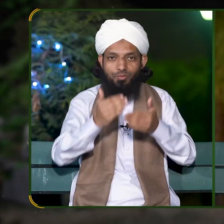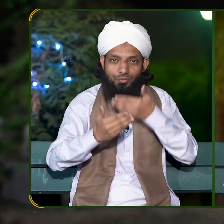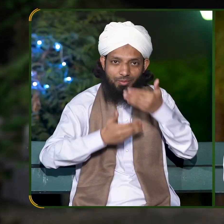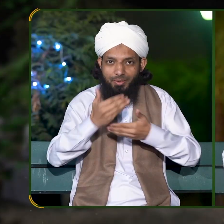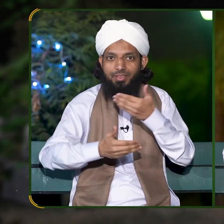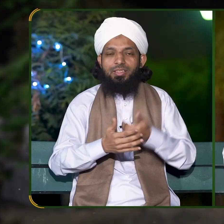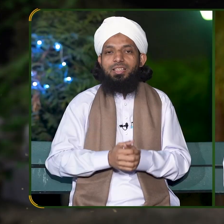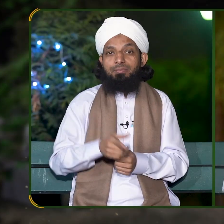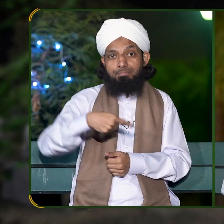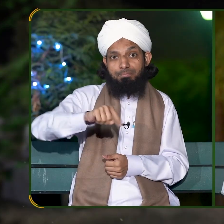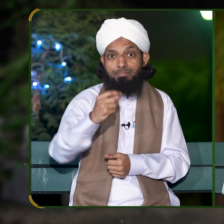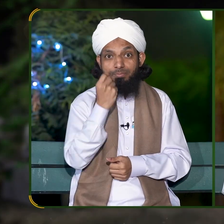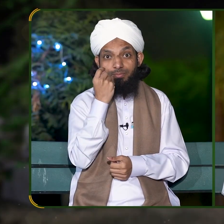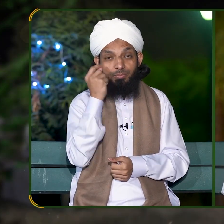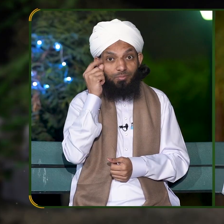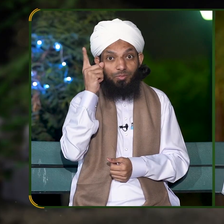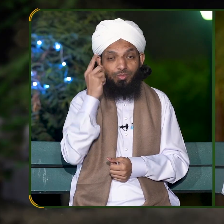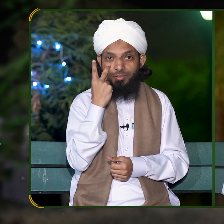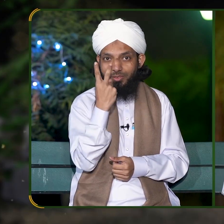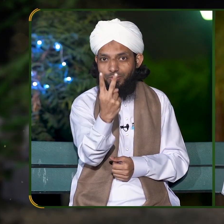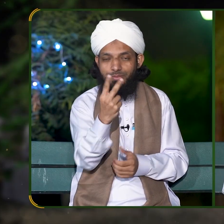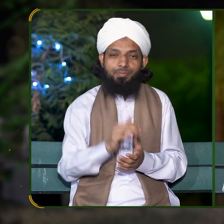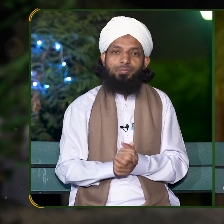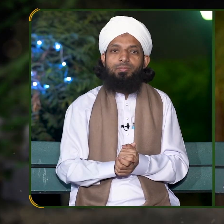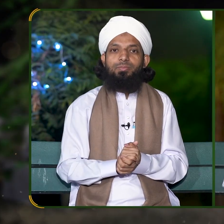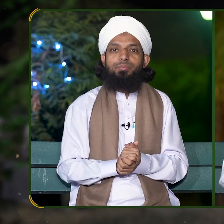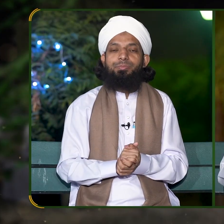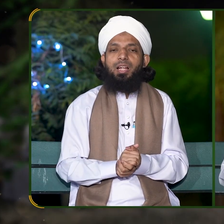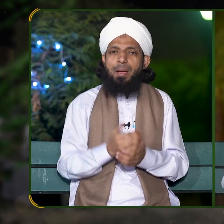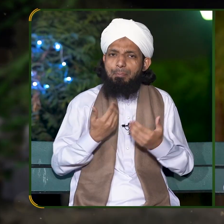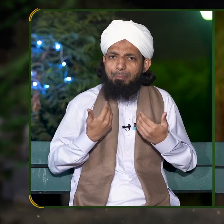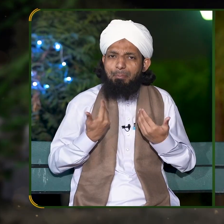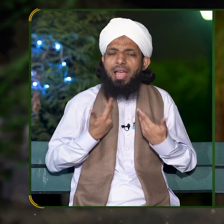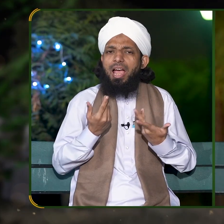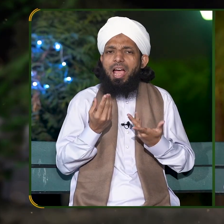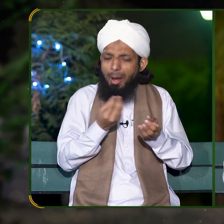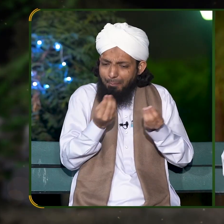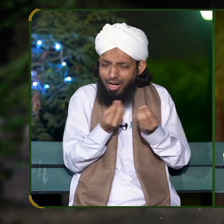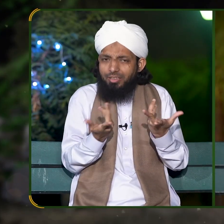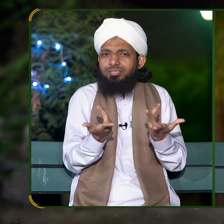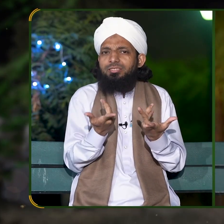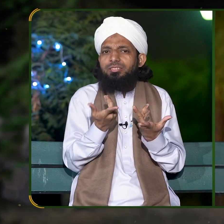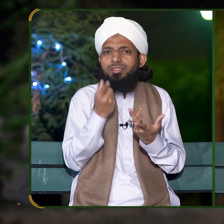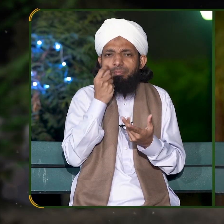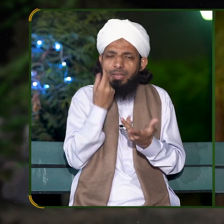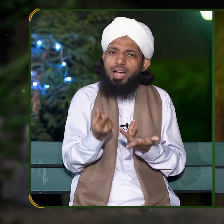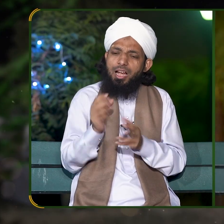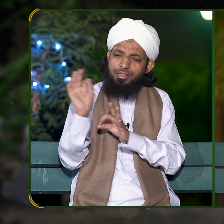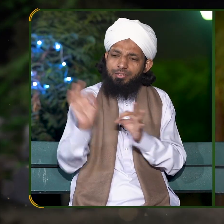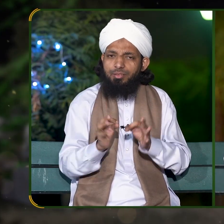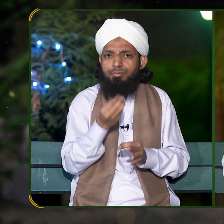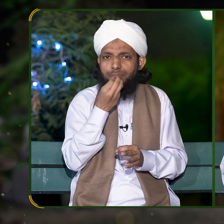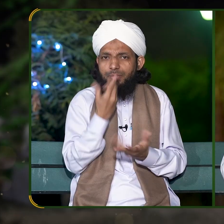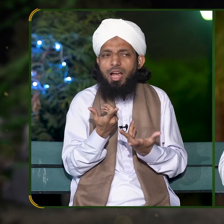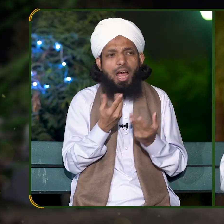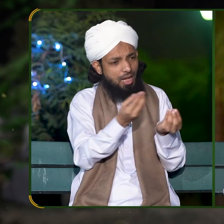اسلامی بھائیوں توجہ کے ساتھ سنیے۔ آپ علیہ السلام نے فرمایا، میں تو ایک بندہ ہوں، میں اسی طرح کھاتا ہوں جیسے